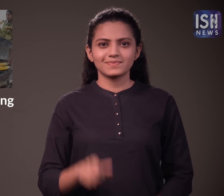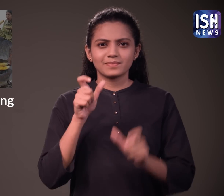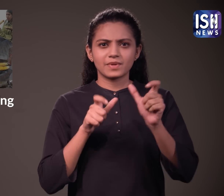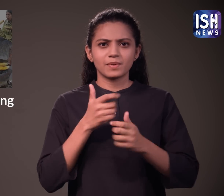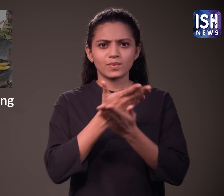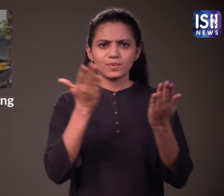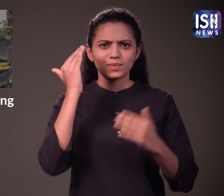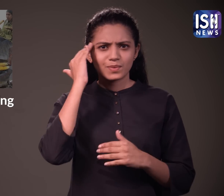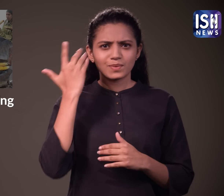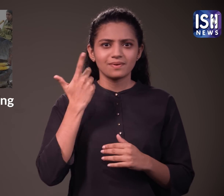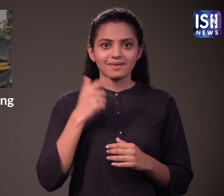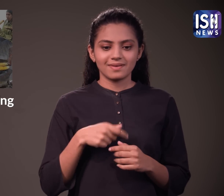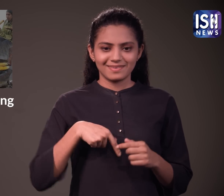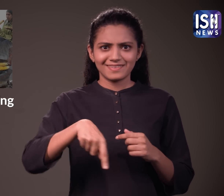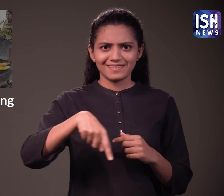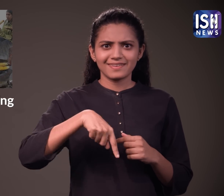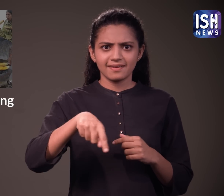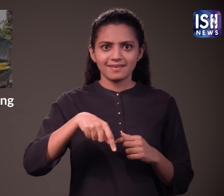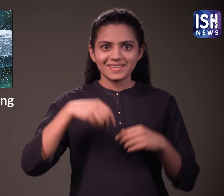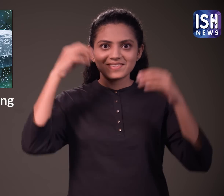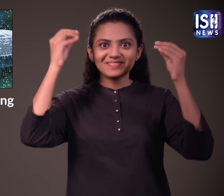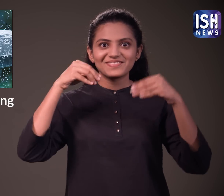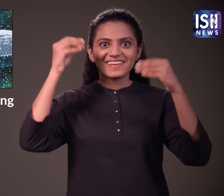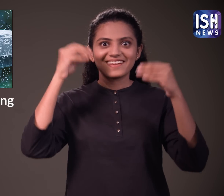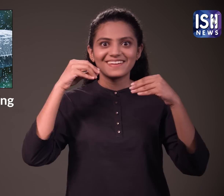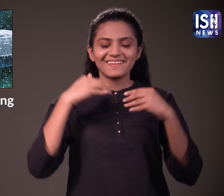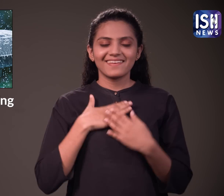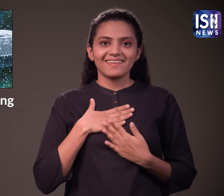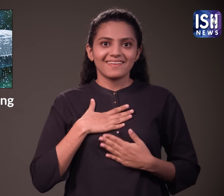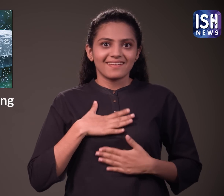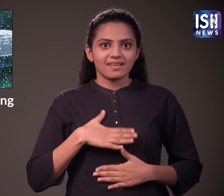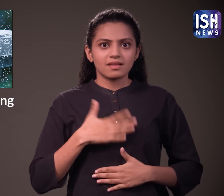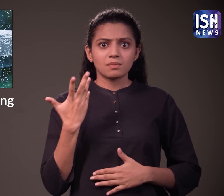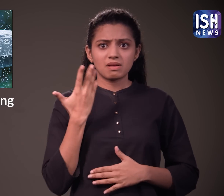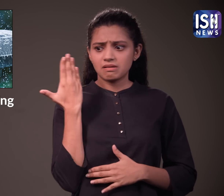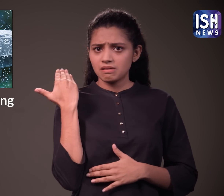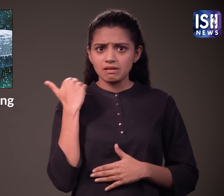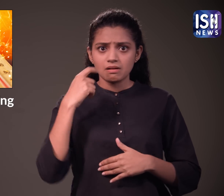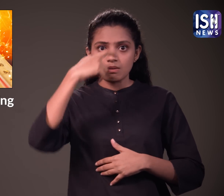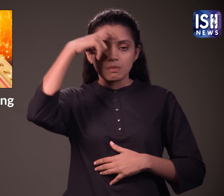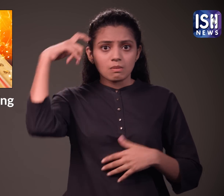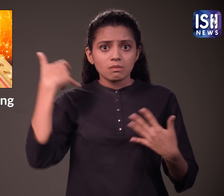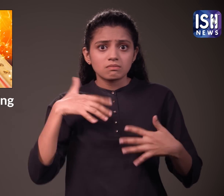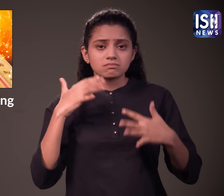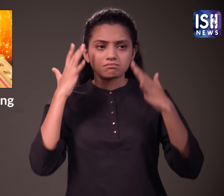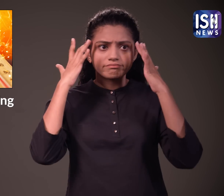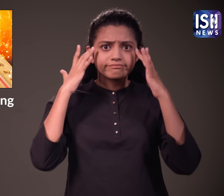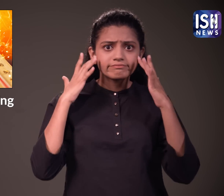हम सबी बीशन गर्मी और ये पसीने वाली गर्मी के बाद बारिश का आनन ले रहे हैं